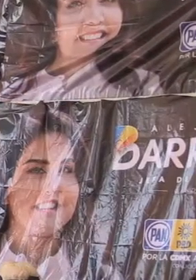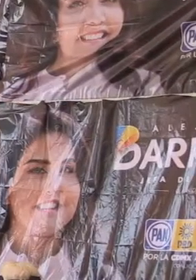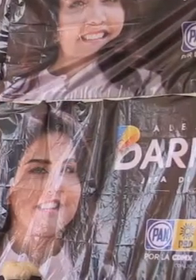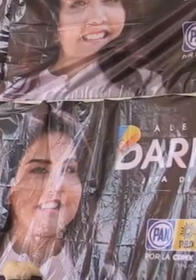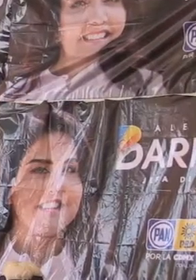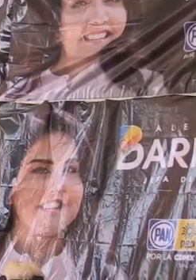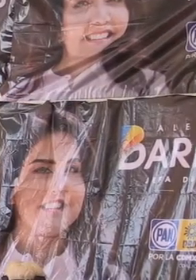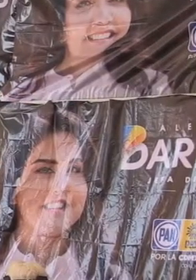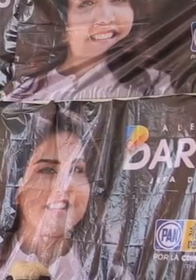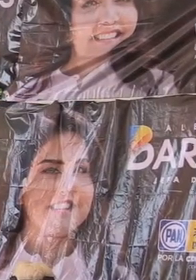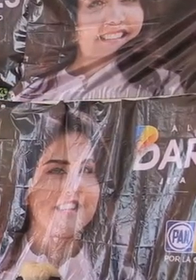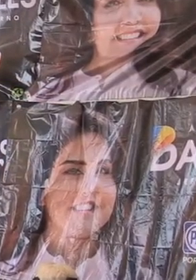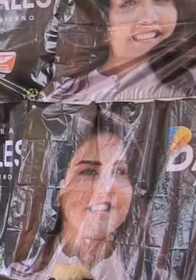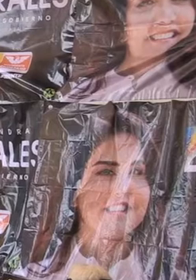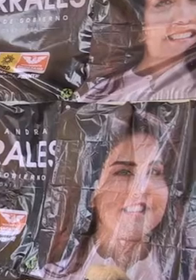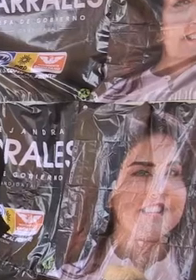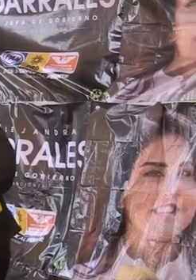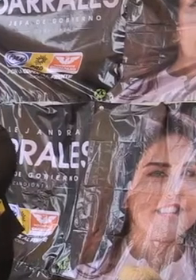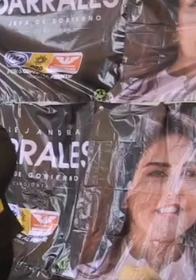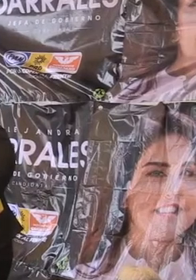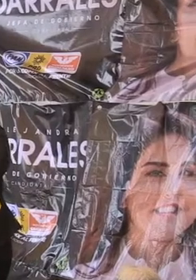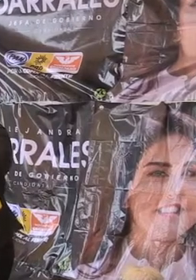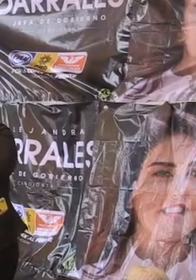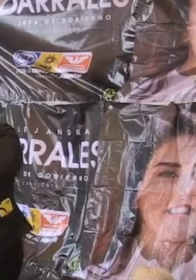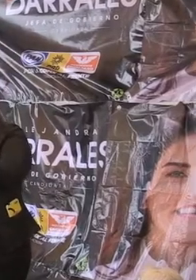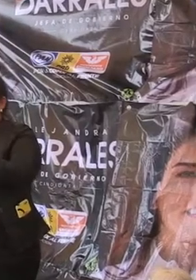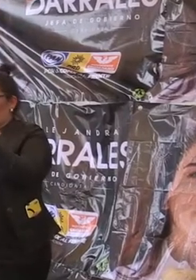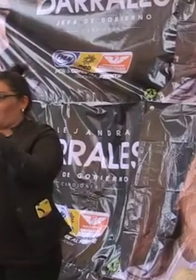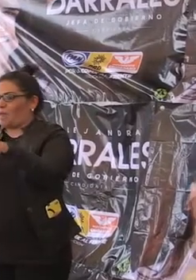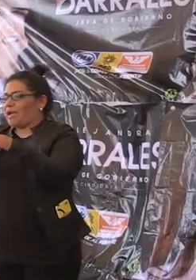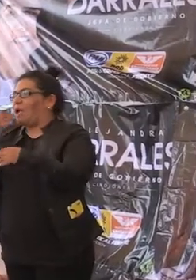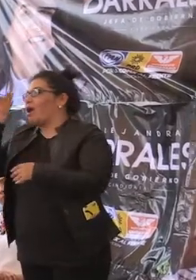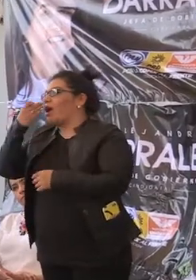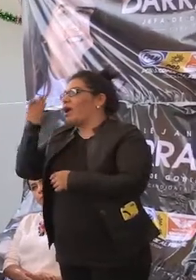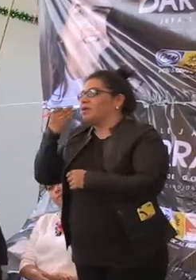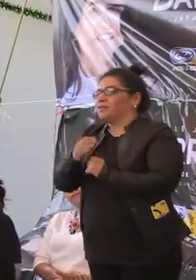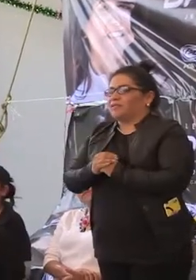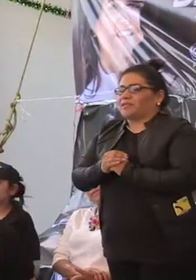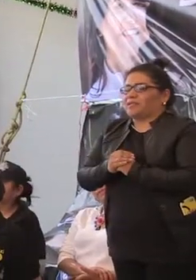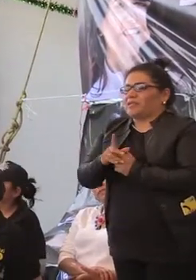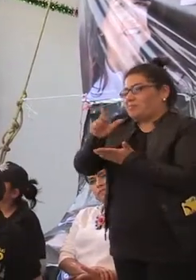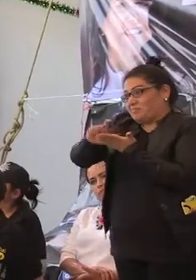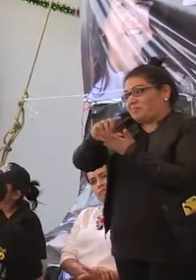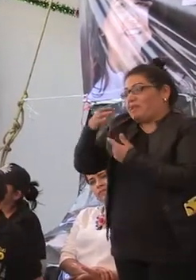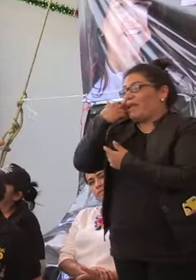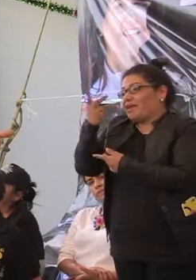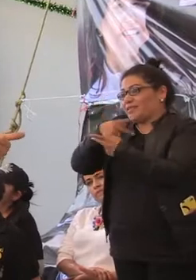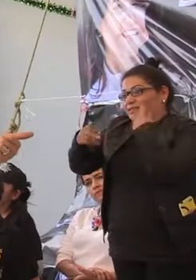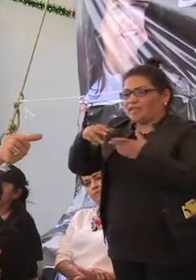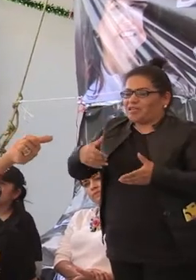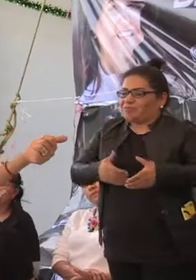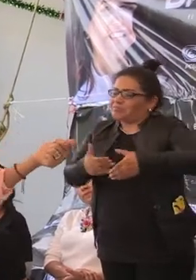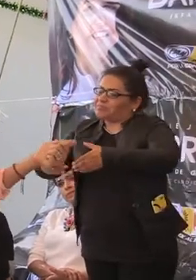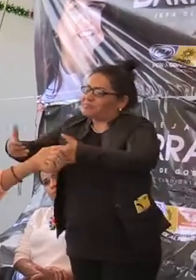ustedes preparan muy ricos, que la gente quiera venir al mercado de las flores, que la gente quiera venir a recorrer